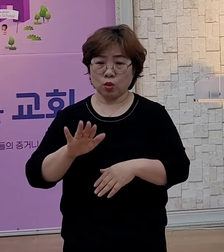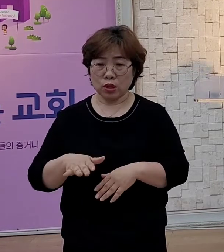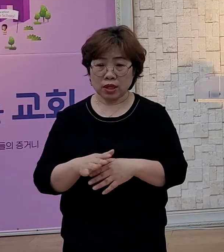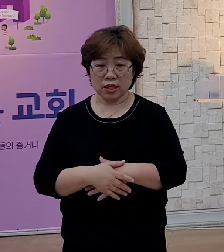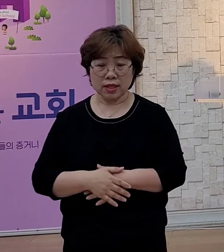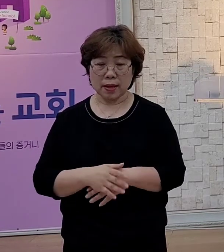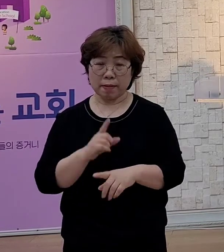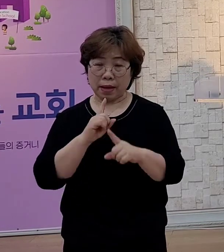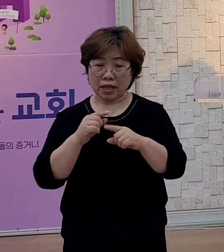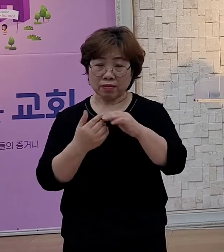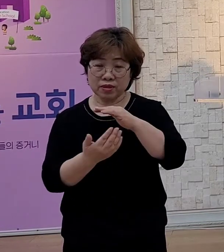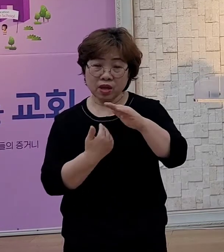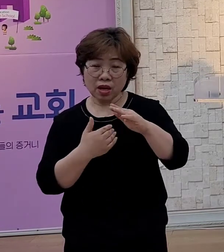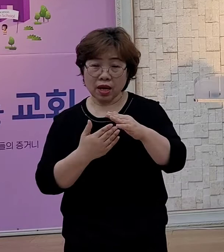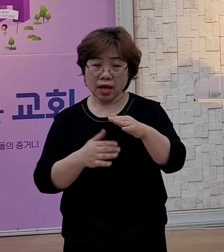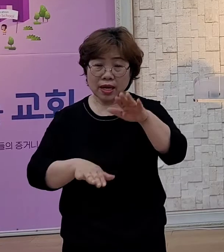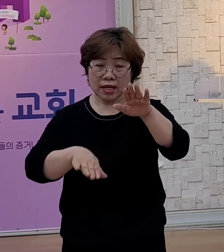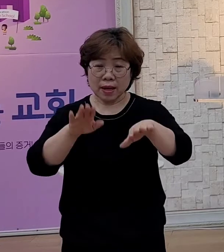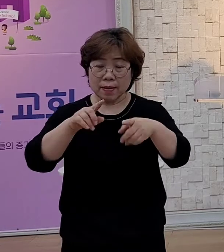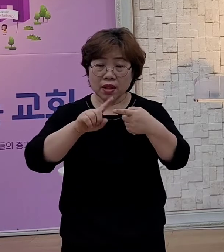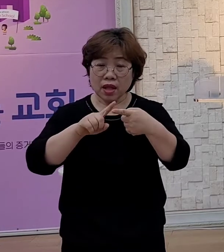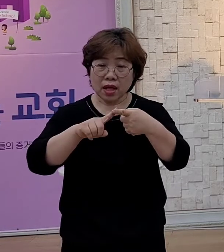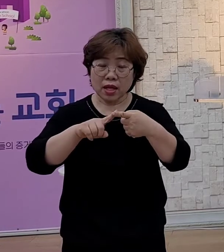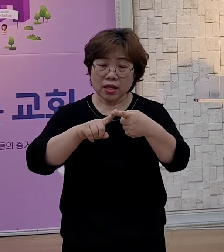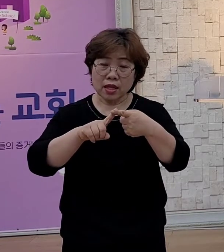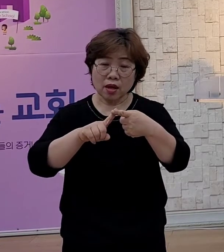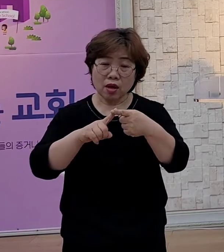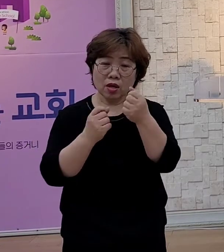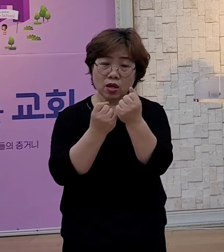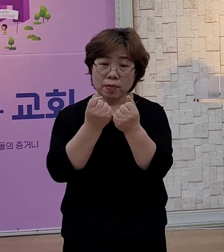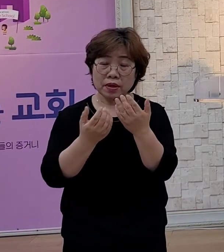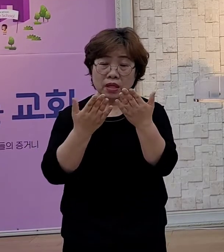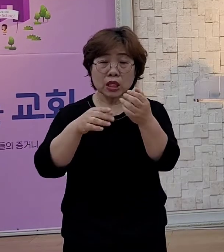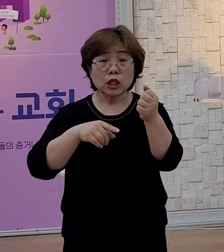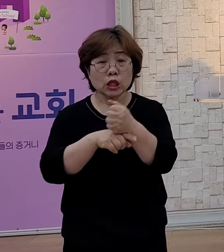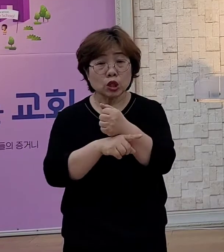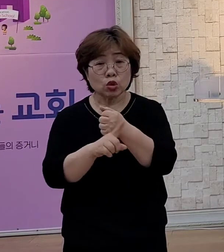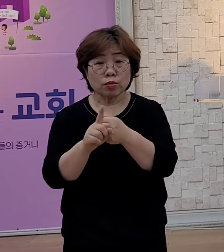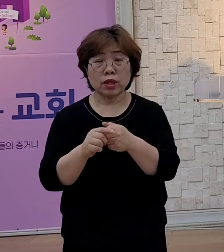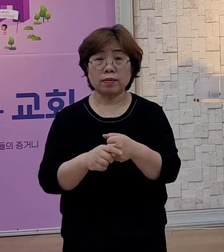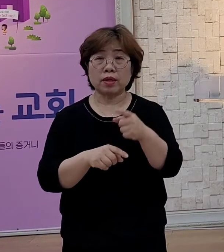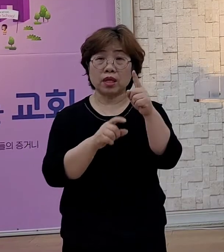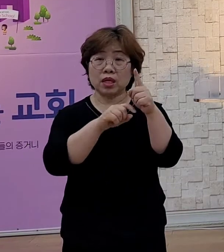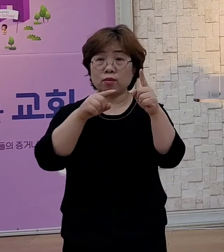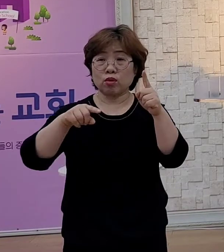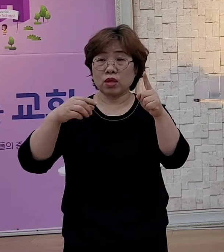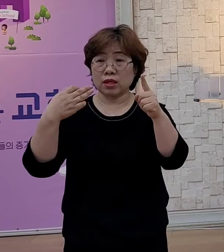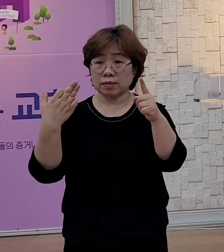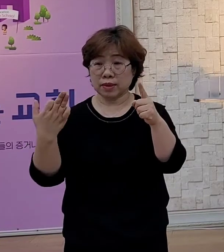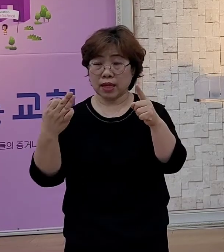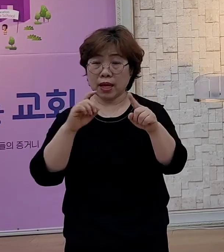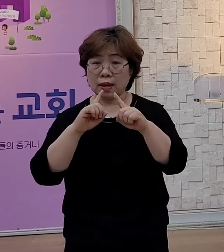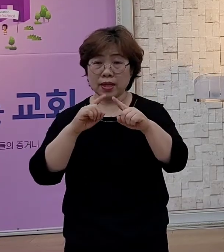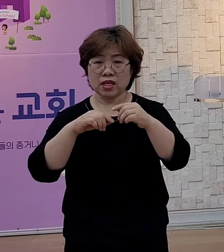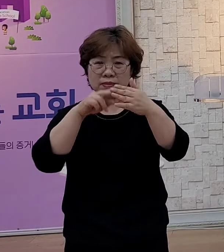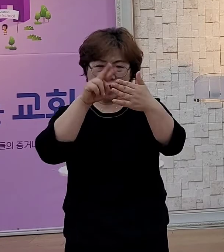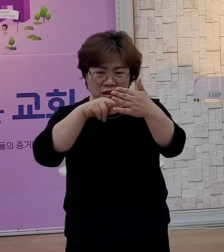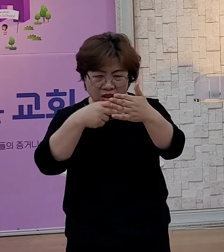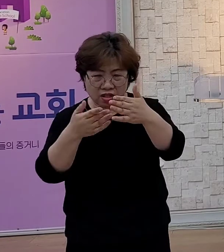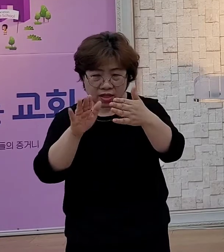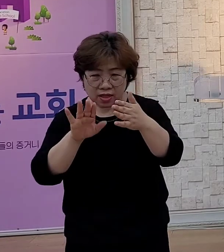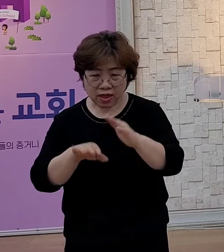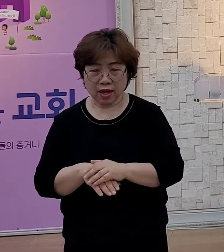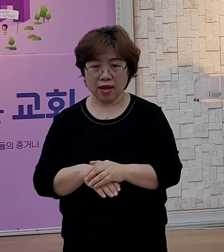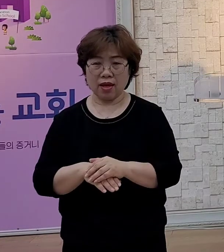대한 말씀을 드리는 것은 오늘 우리가 긴 이 13절의 구절을 함께 읽었는데 오늘 본문 전체가